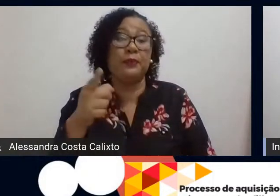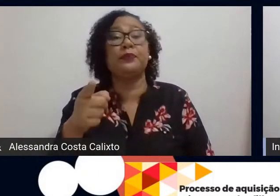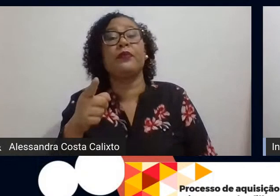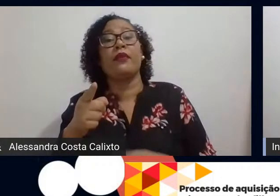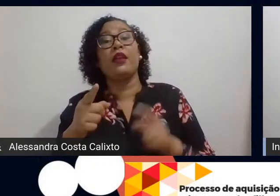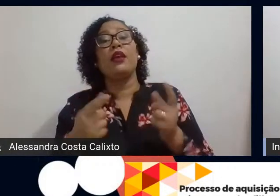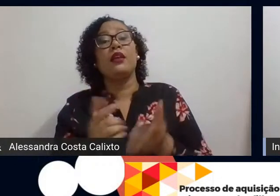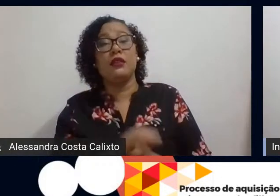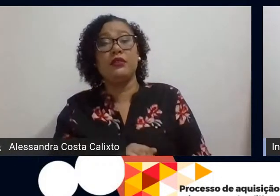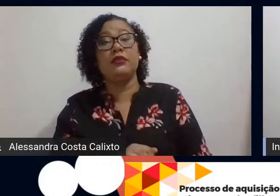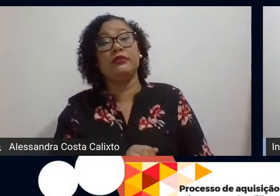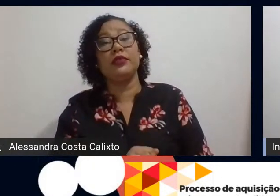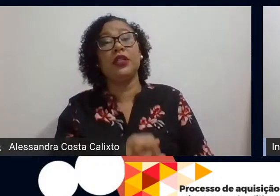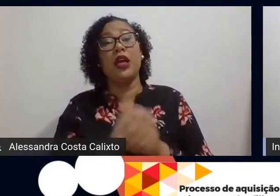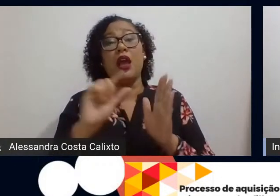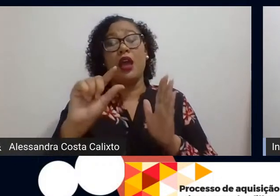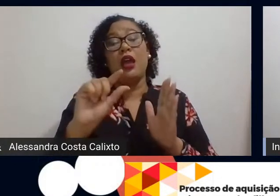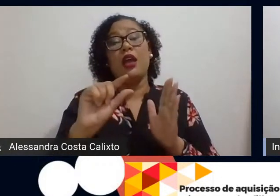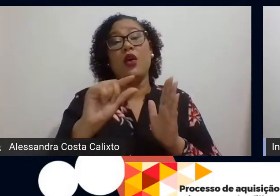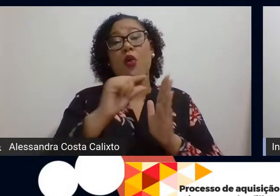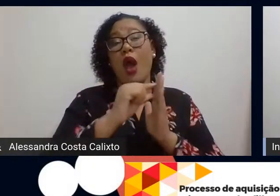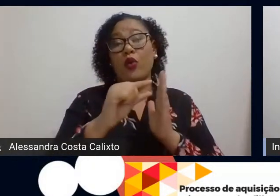Há uma comunicação mais